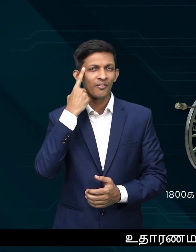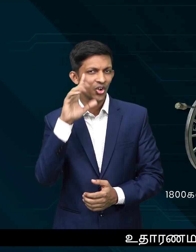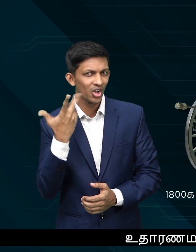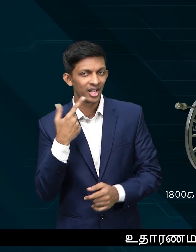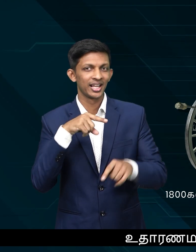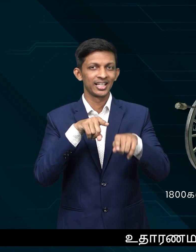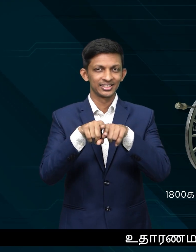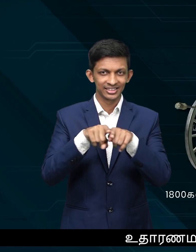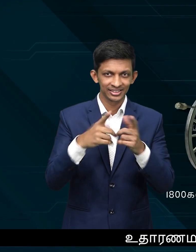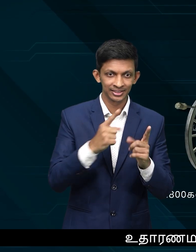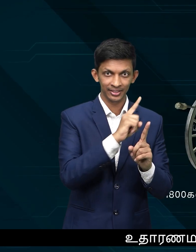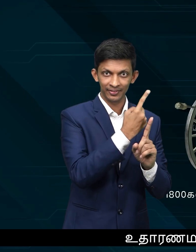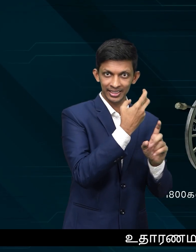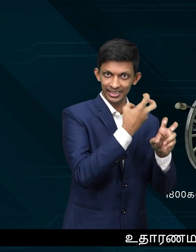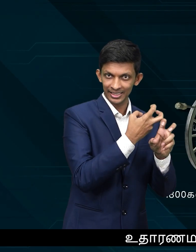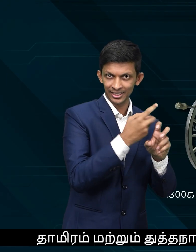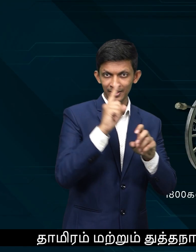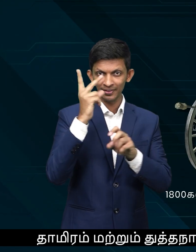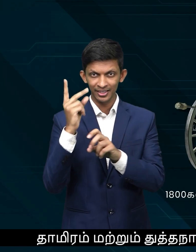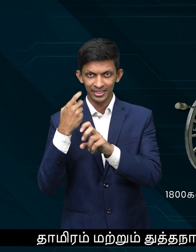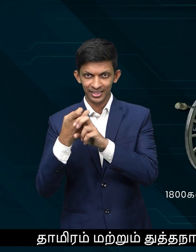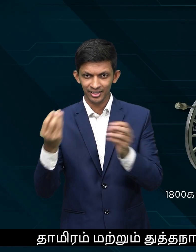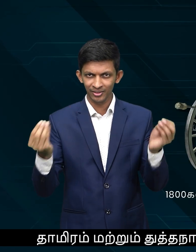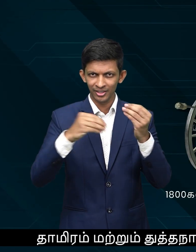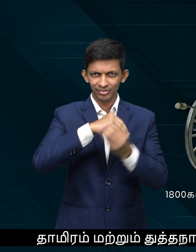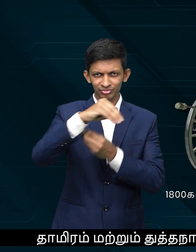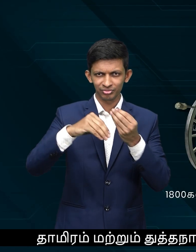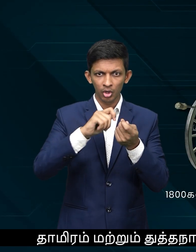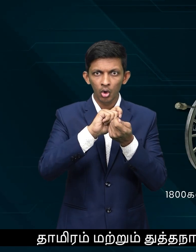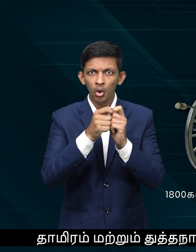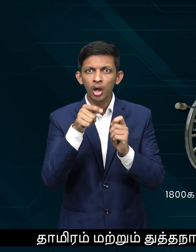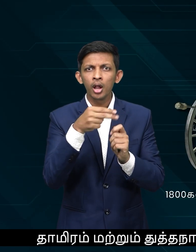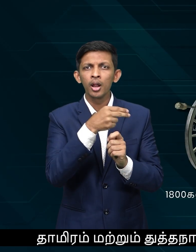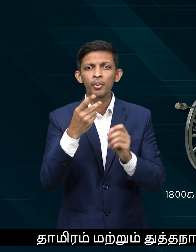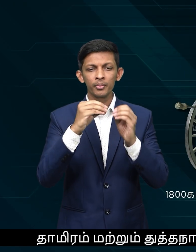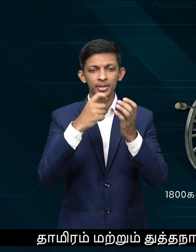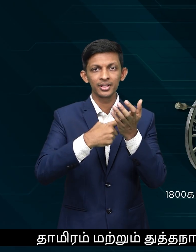உதாரணமாக, அலாய் பித்தளை, தாமிரம் மற்றும் துத்தநாகத்திலிருந்து தயாரிக்கப்படுகிறது.